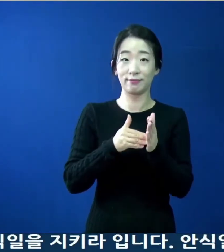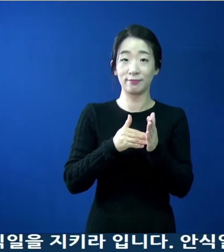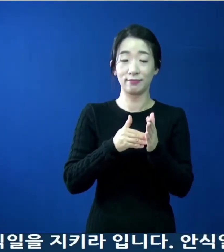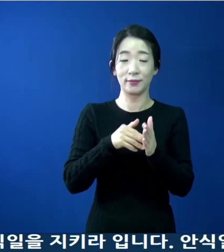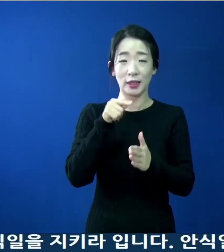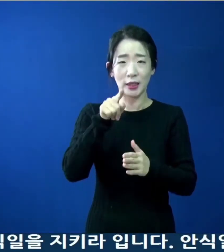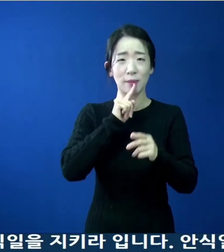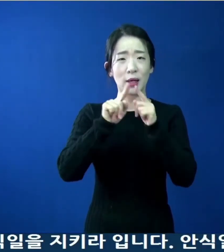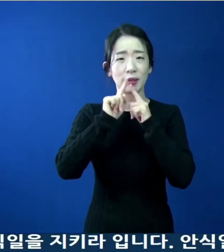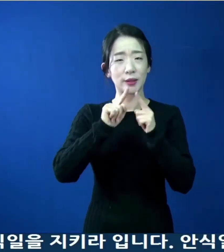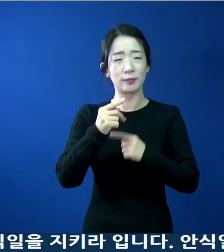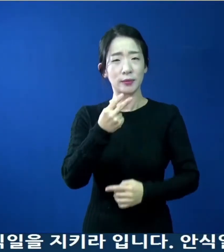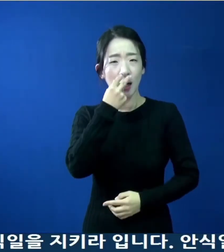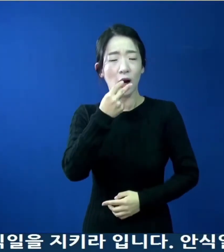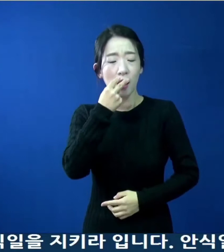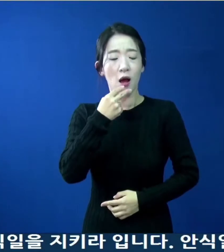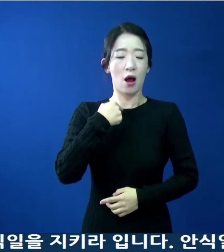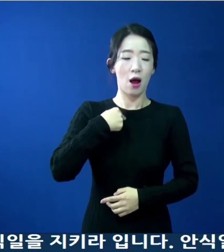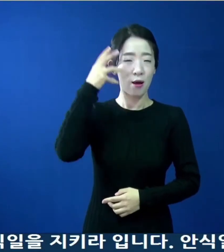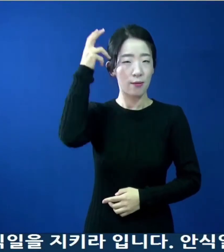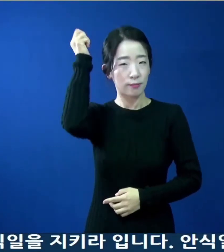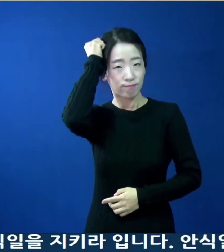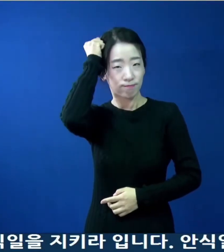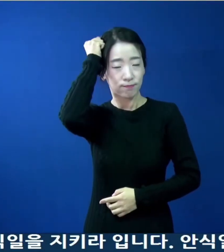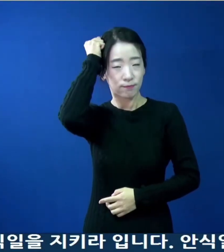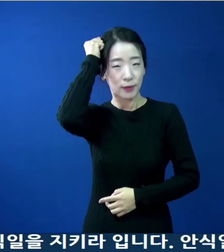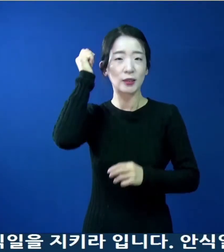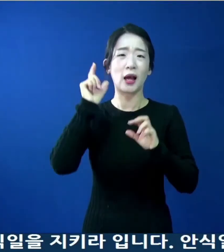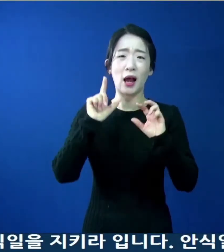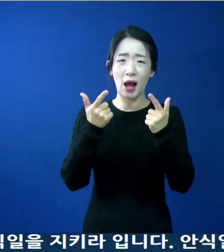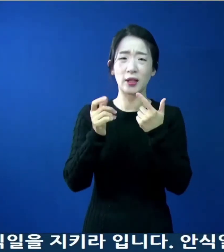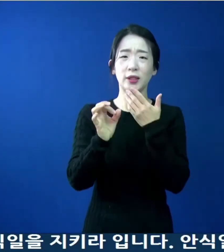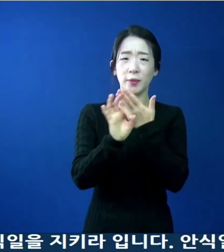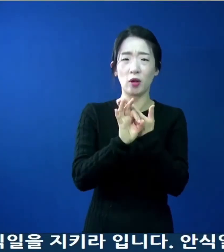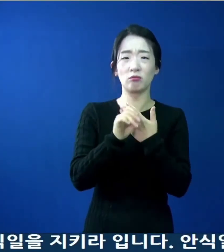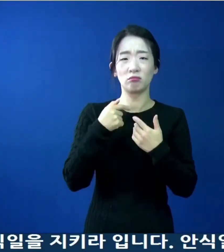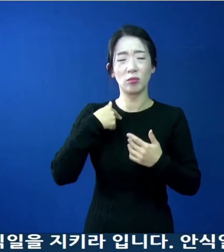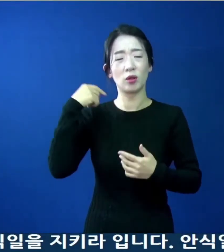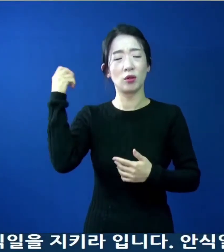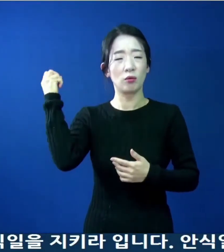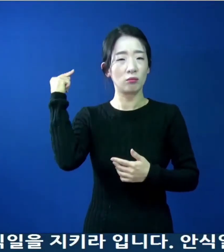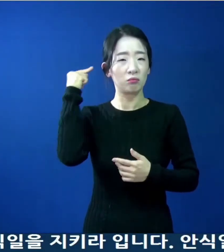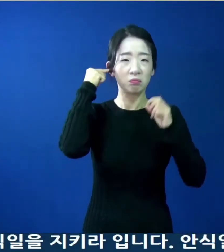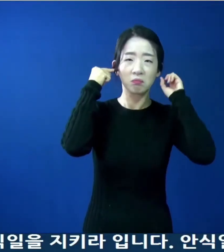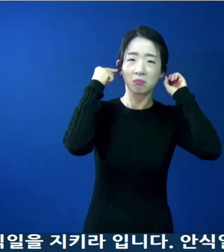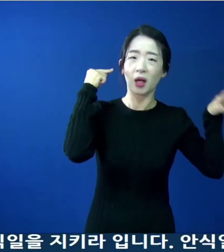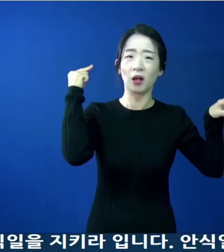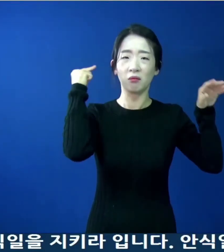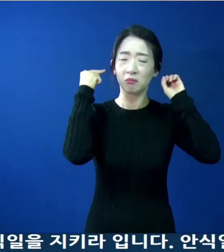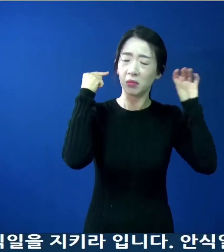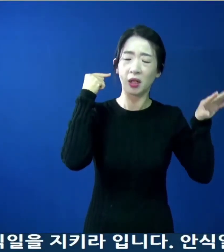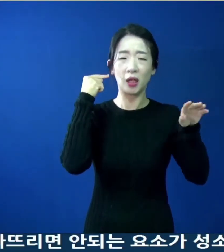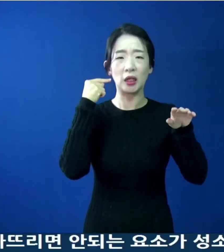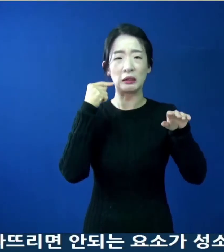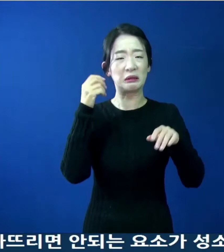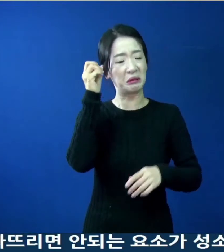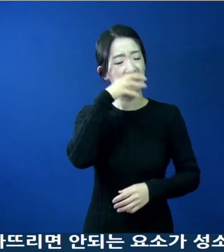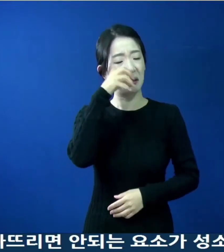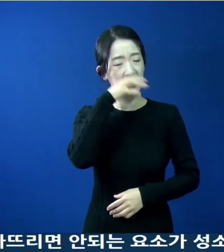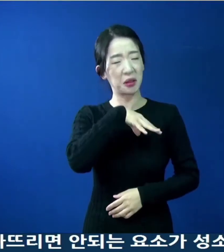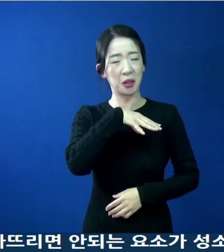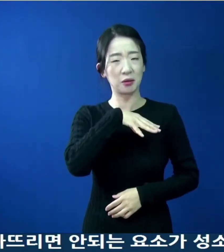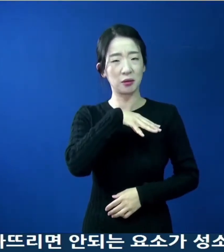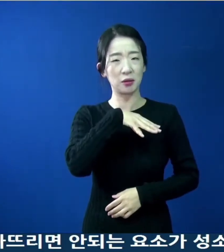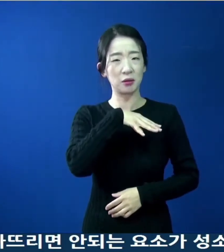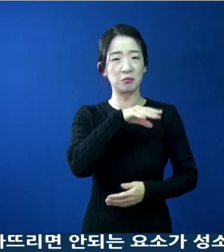사실은 살아 움직이지 아니하면 우리에게 그저 귓가를 스쳐 지나가는 많이 들었던 말씀 수준으로